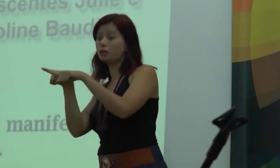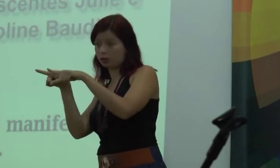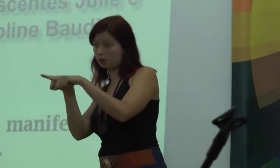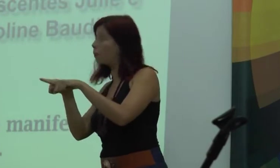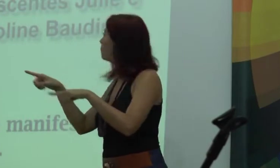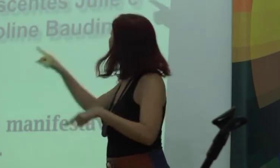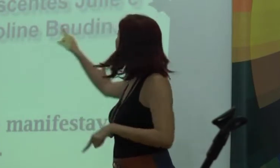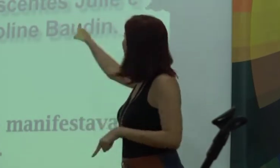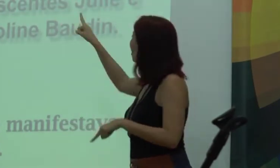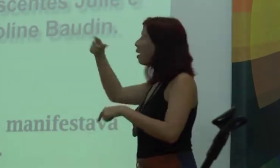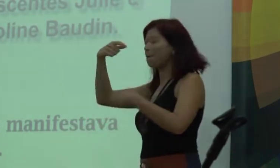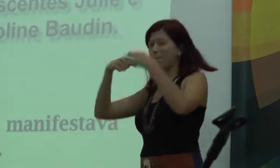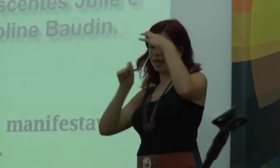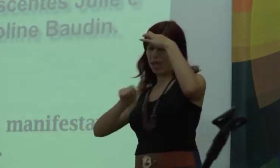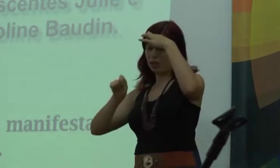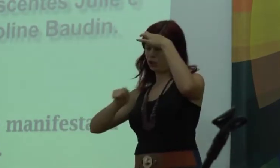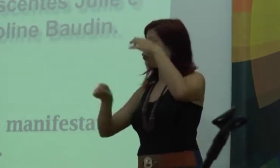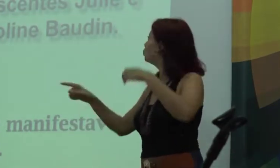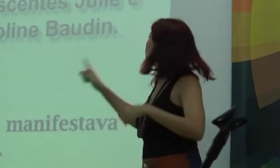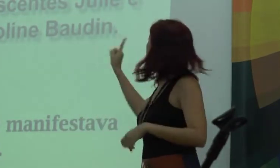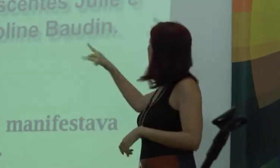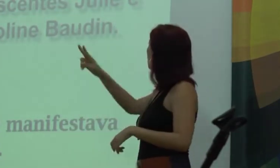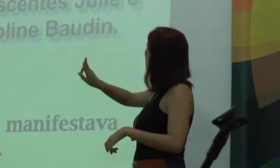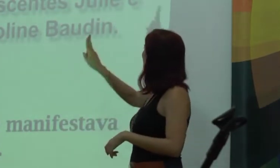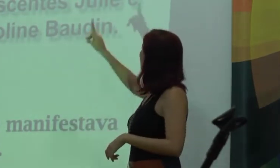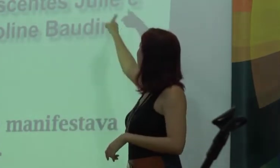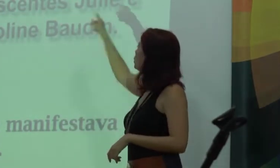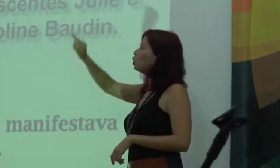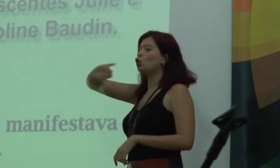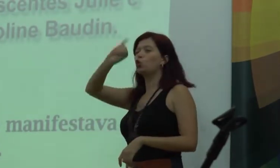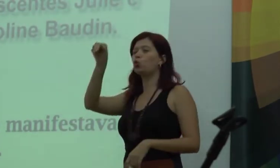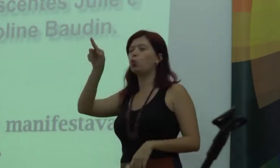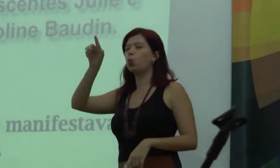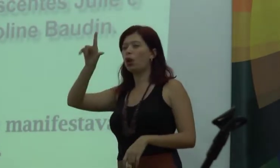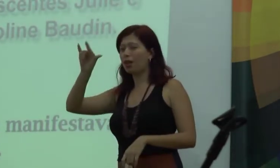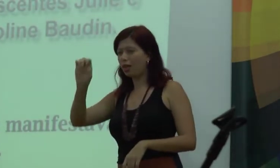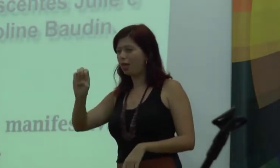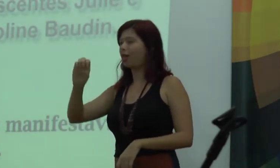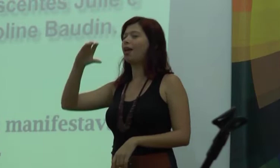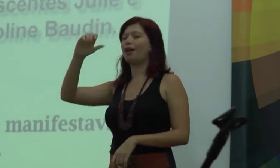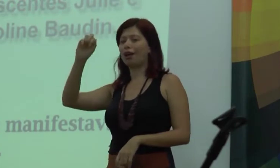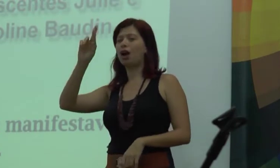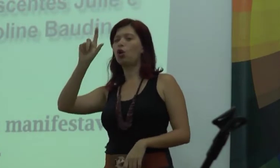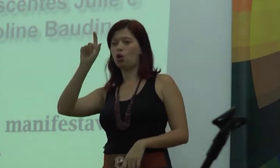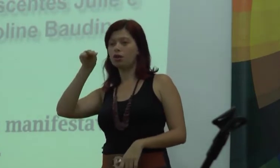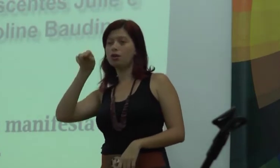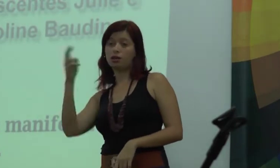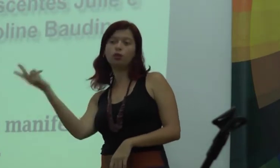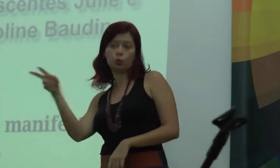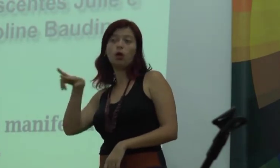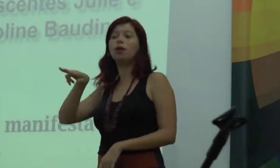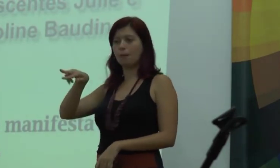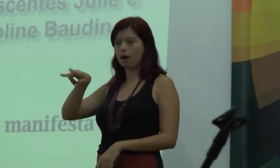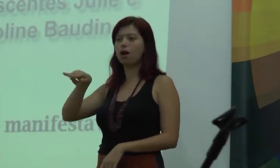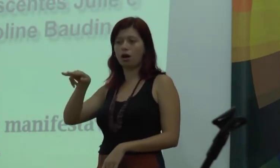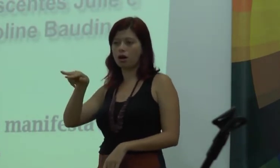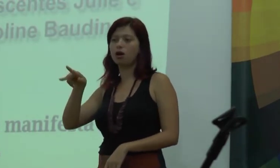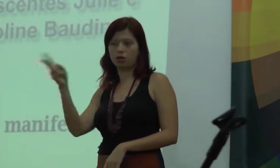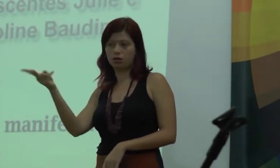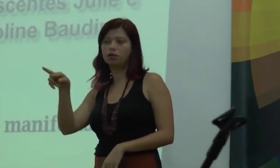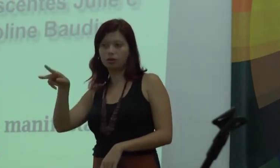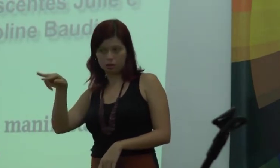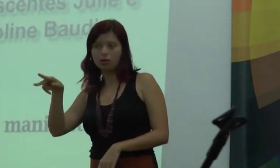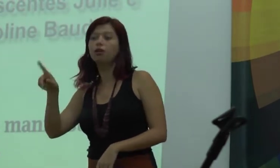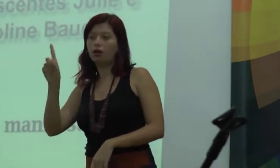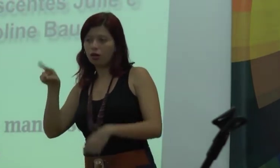E aí, começaram a frequentar a família da Baldin, que era de médiums, são